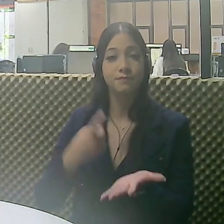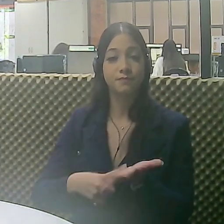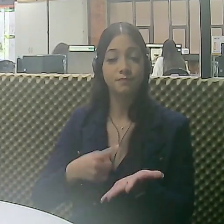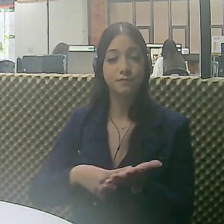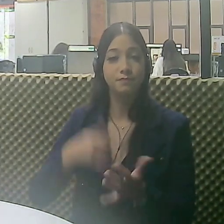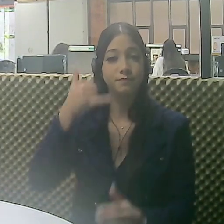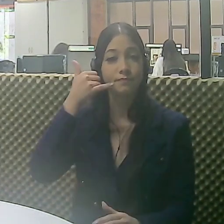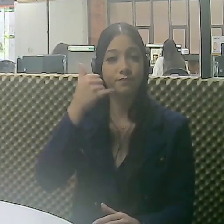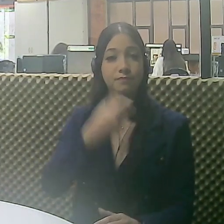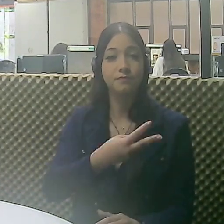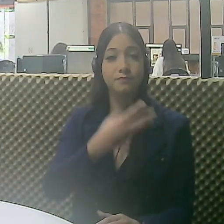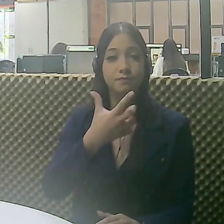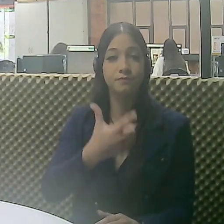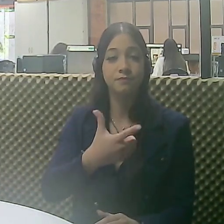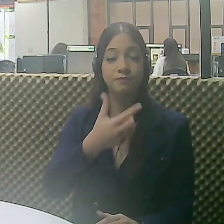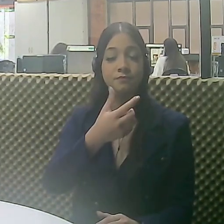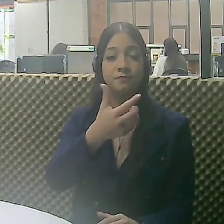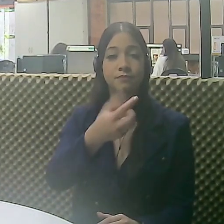pelo telefone